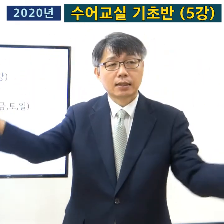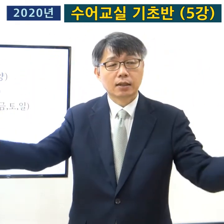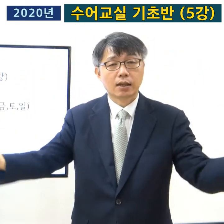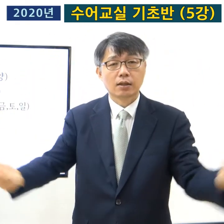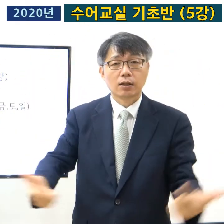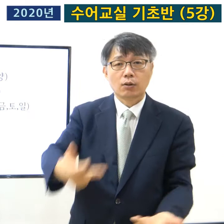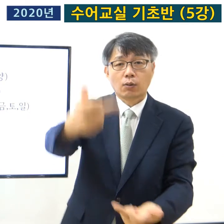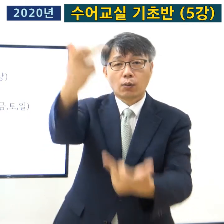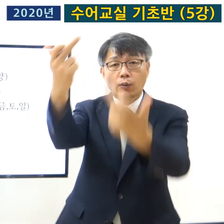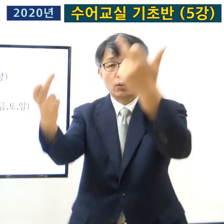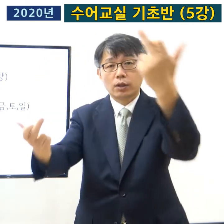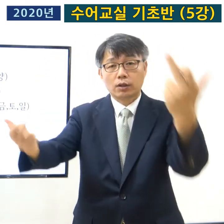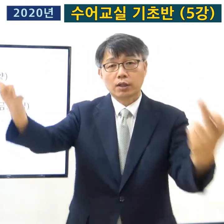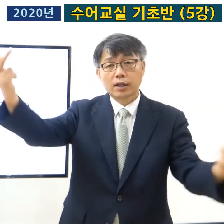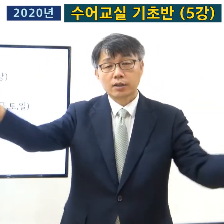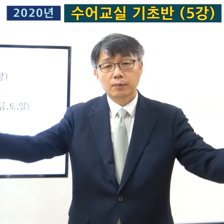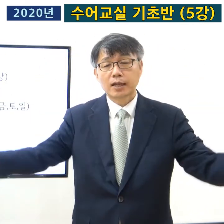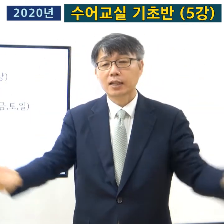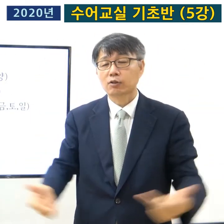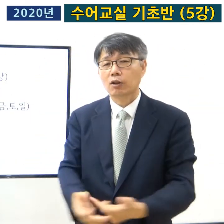이렇게 되어 있으면 산이고요.